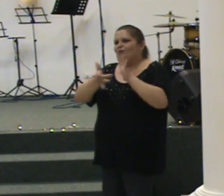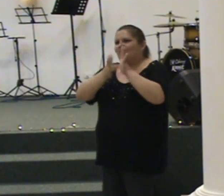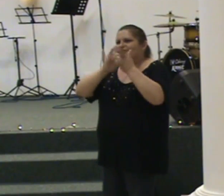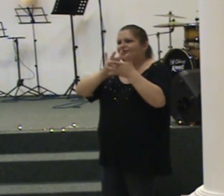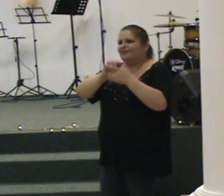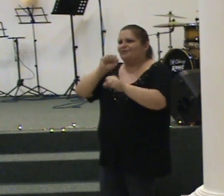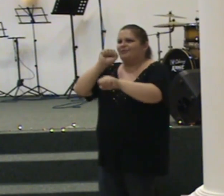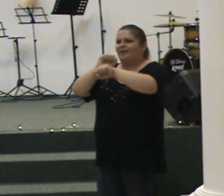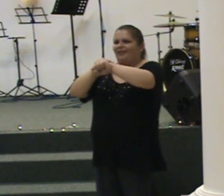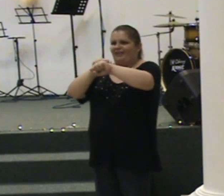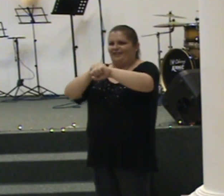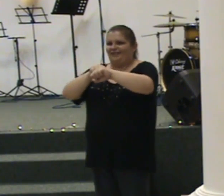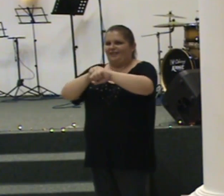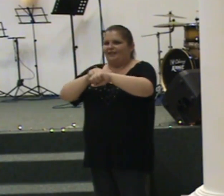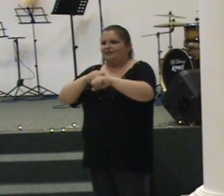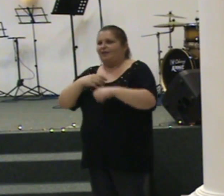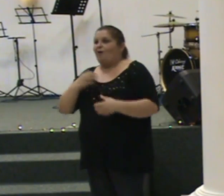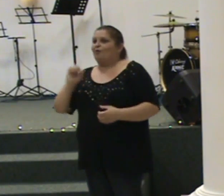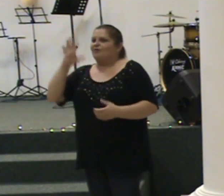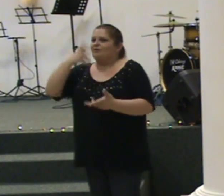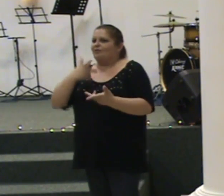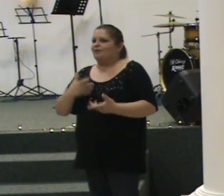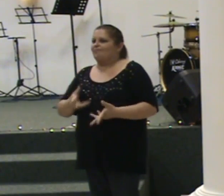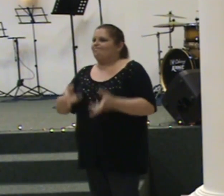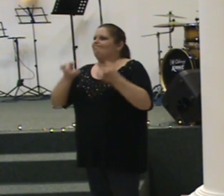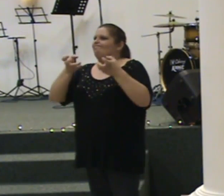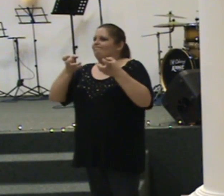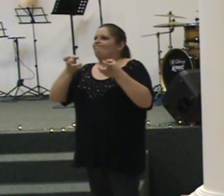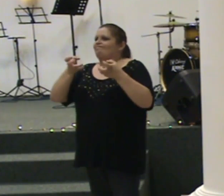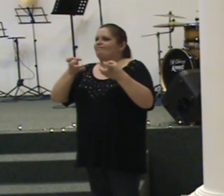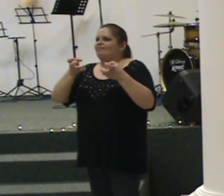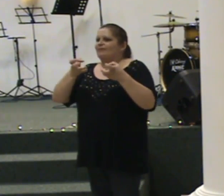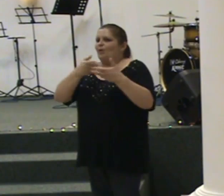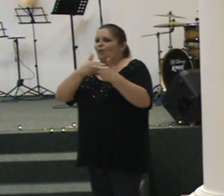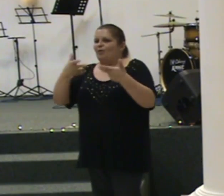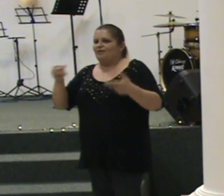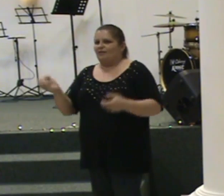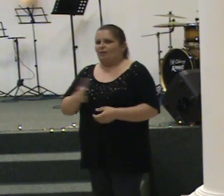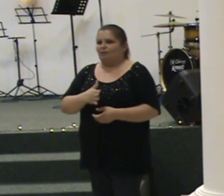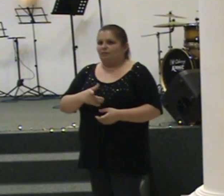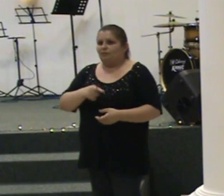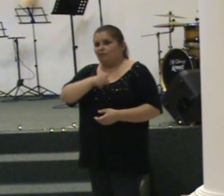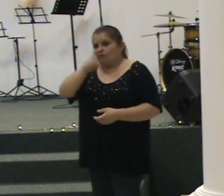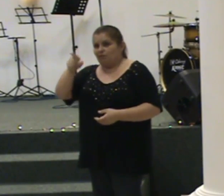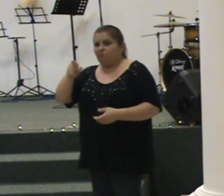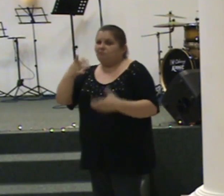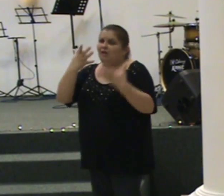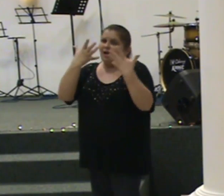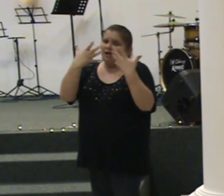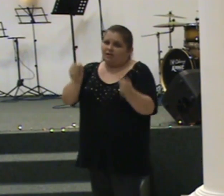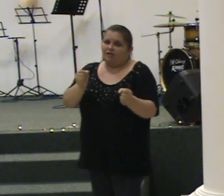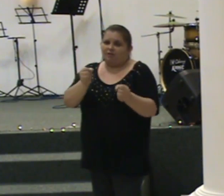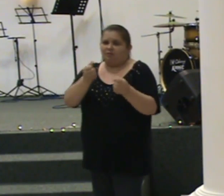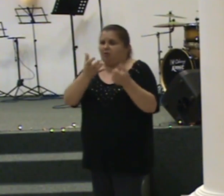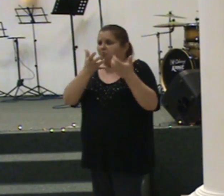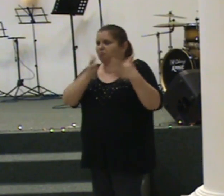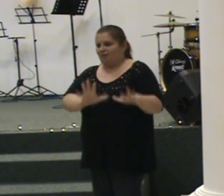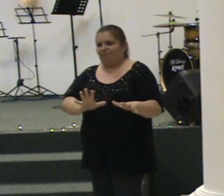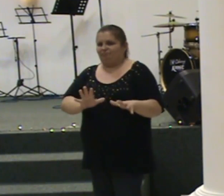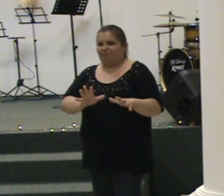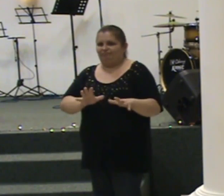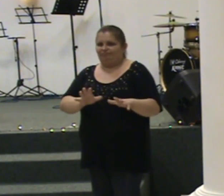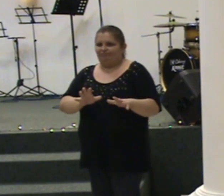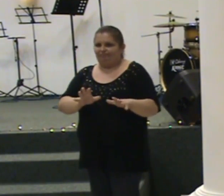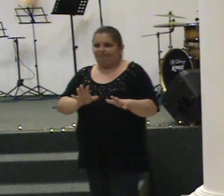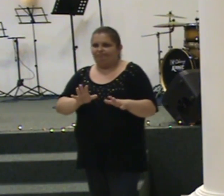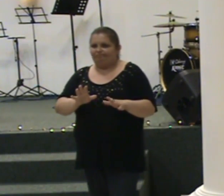tudo novo. E esse novo vai depender da gente aceitar. E quando Maria falou assim, cumpra-se em